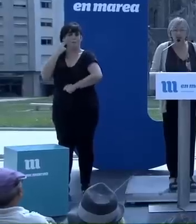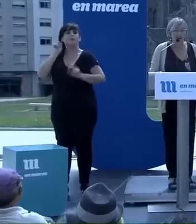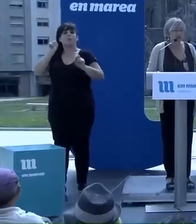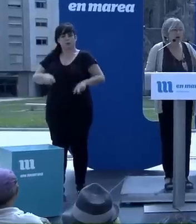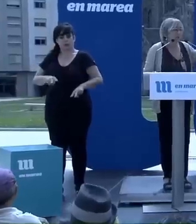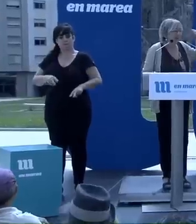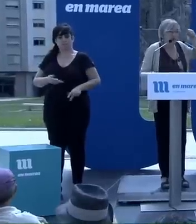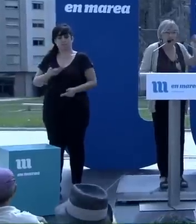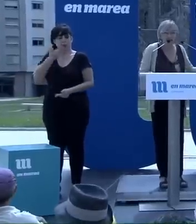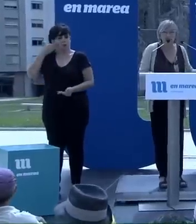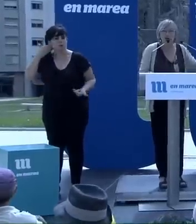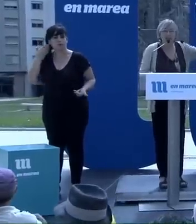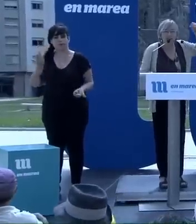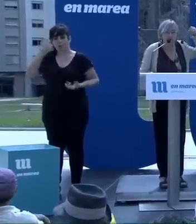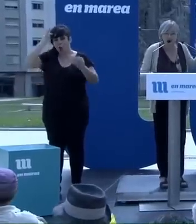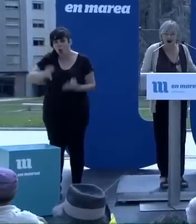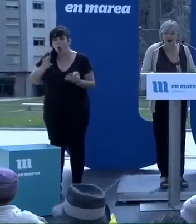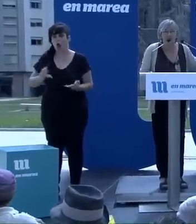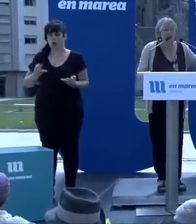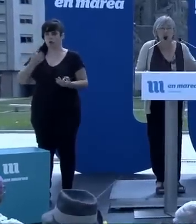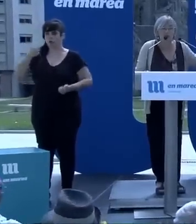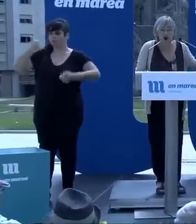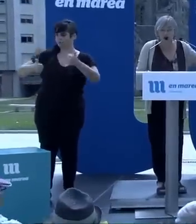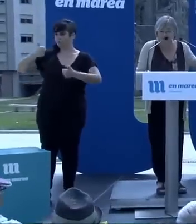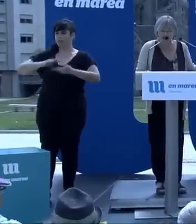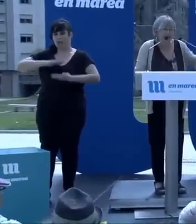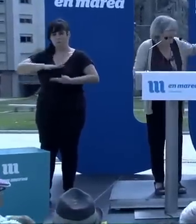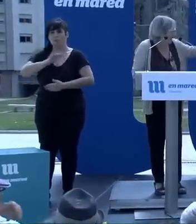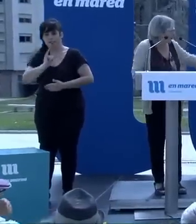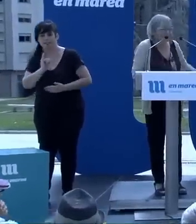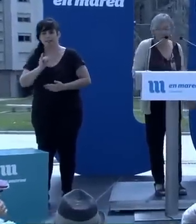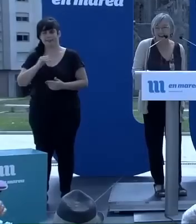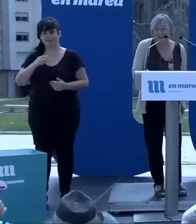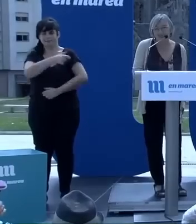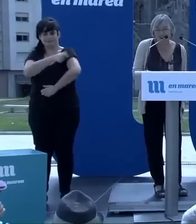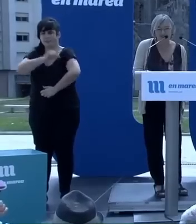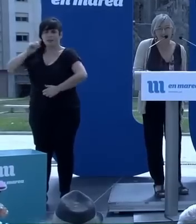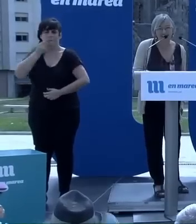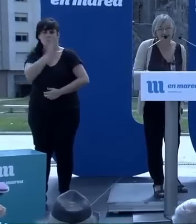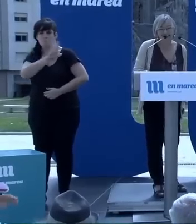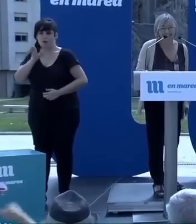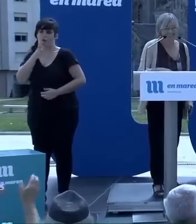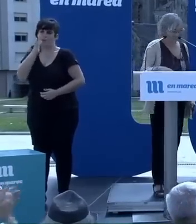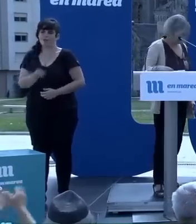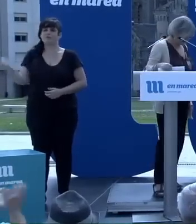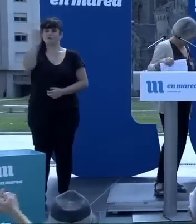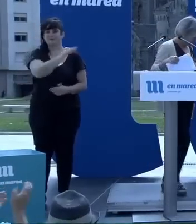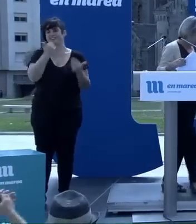capitán honrado, é un capitán coherente, un capitán competente, é o mellor capitán e doulle a él a palabra.